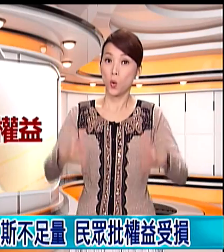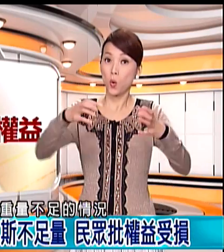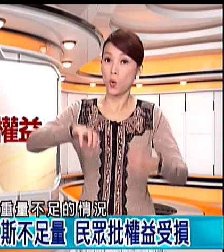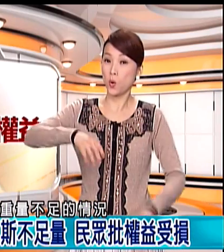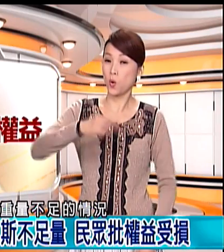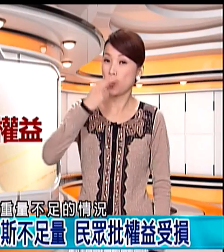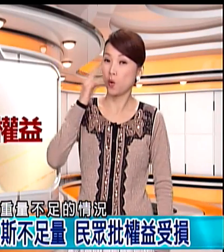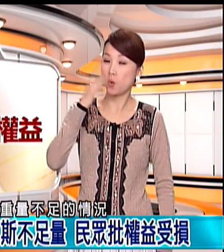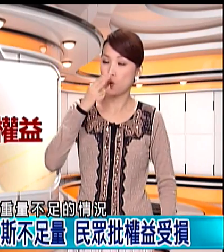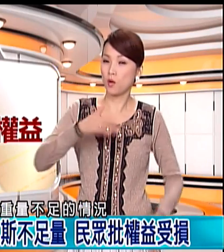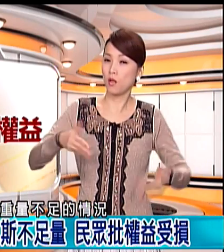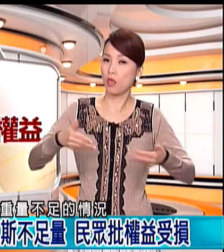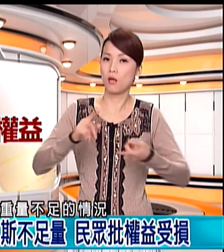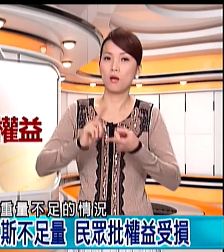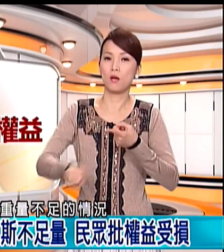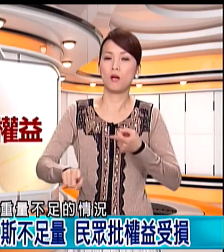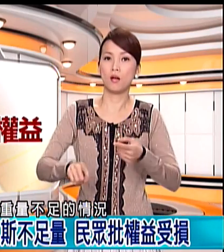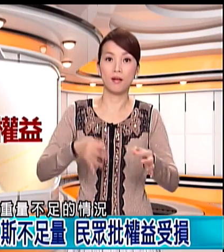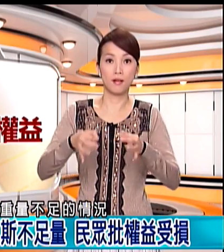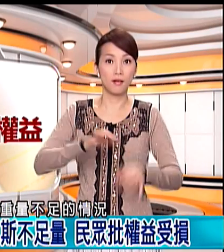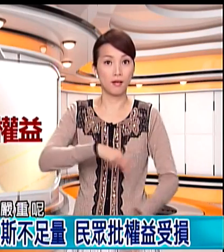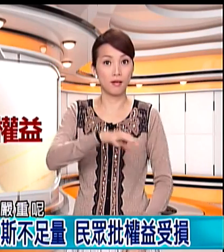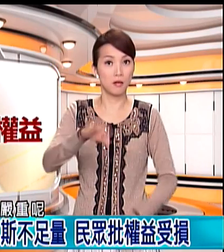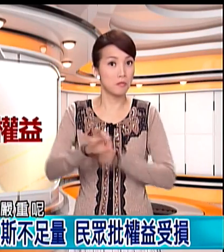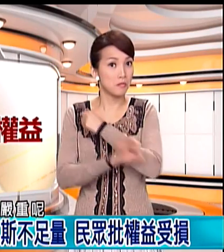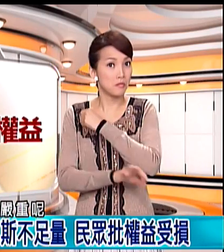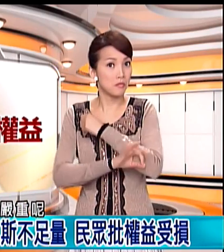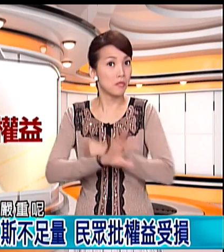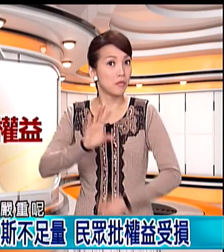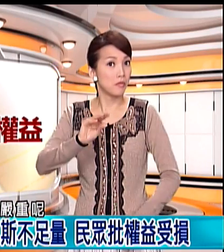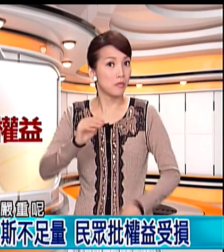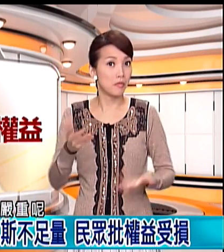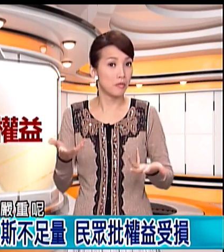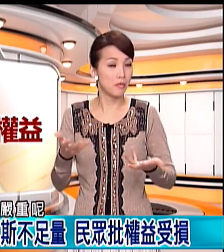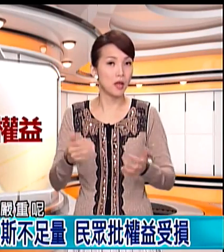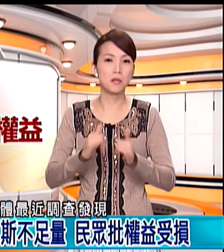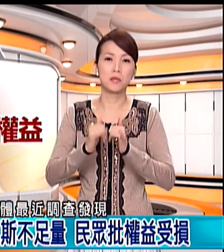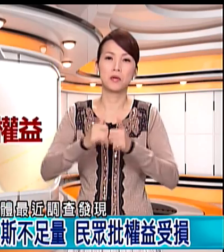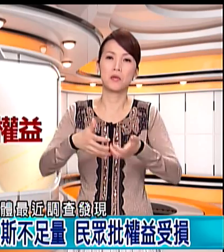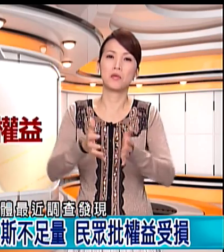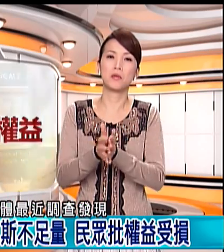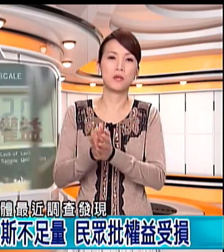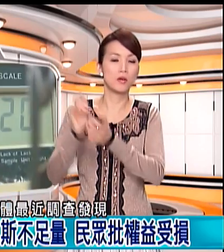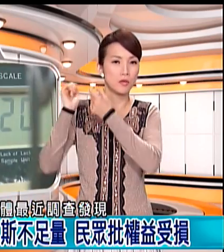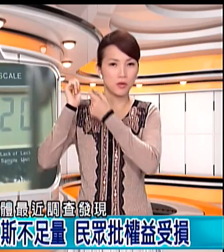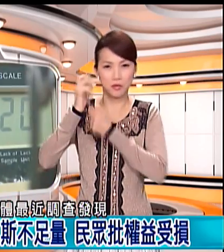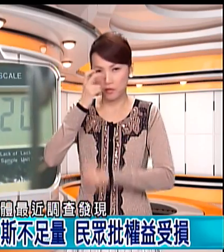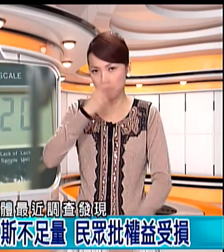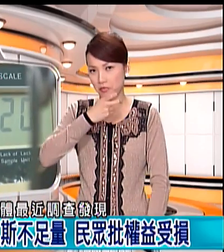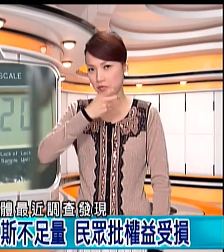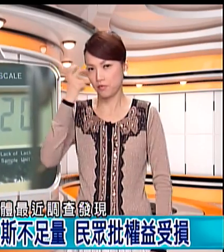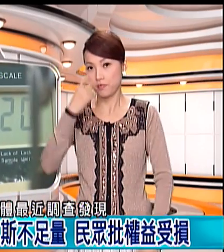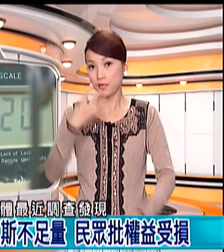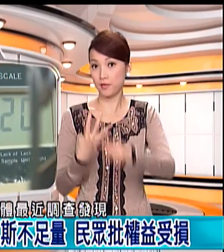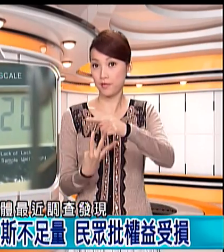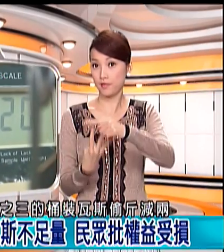桶装瓦斯重量不足的情况到底有多严重呢？有民间团体最近调查发现，高